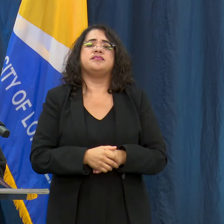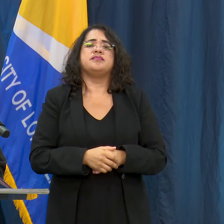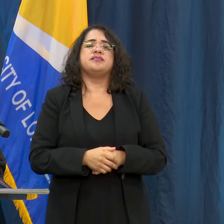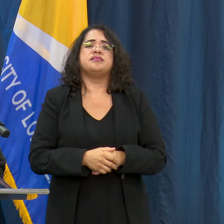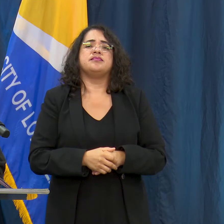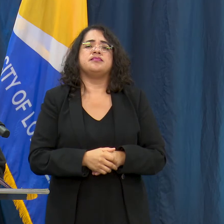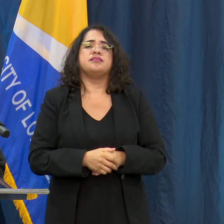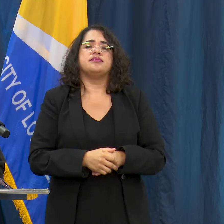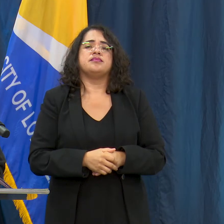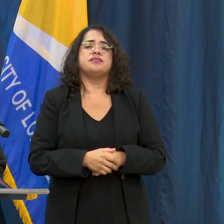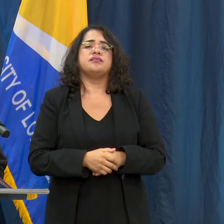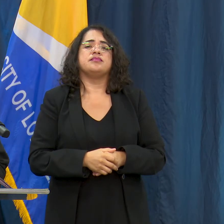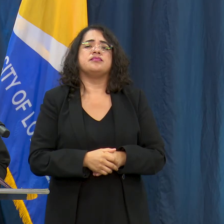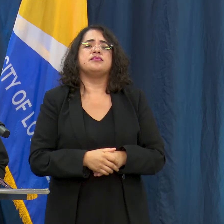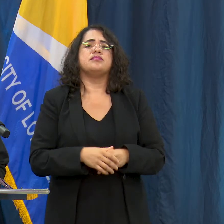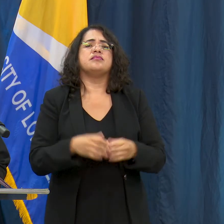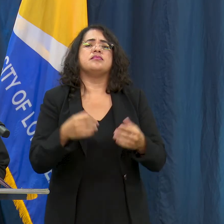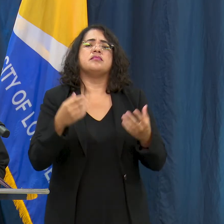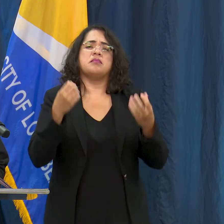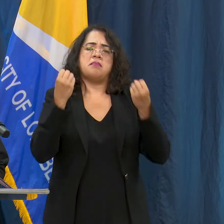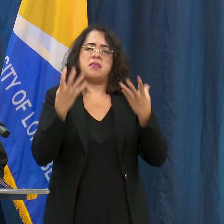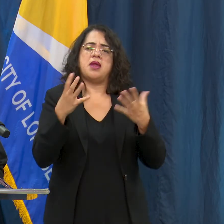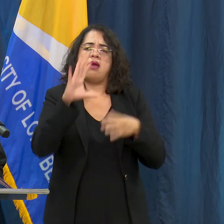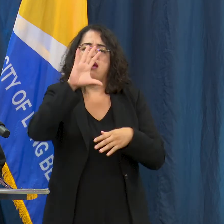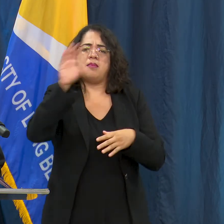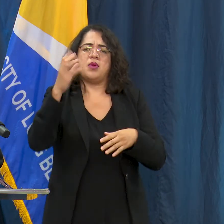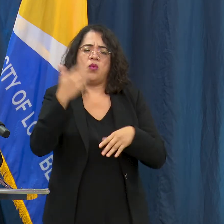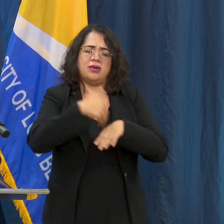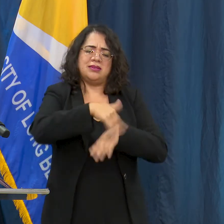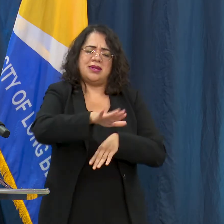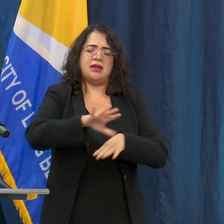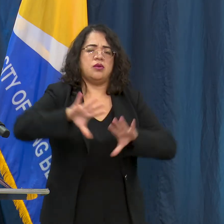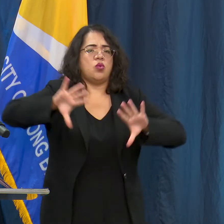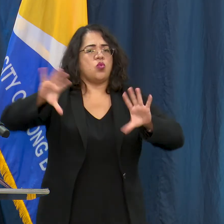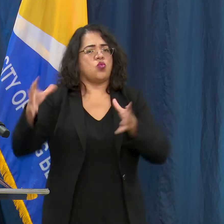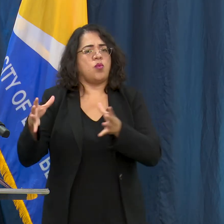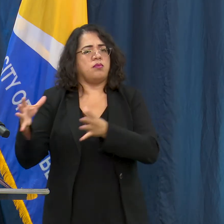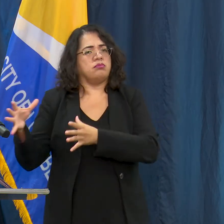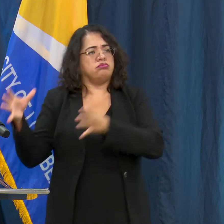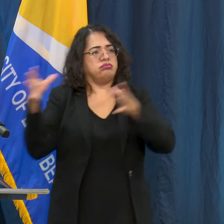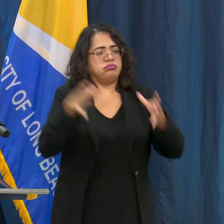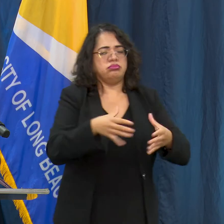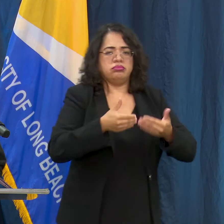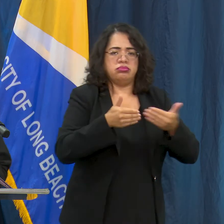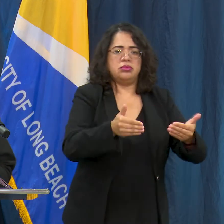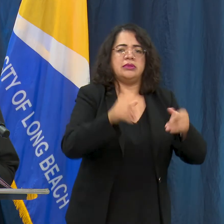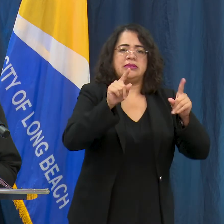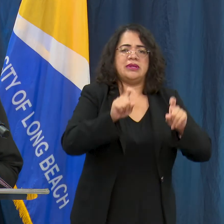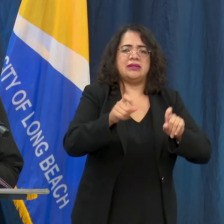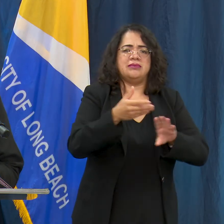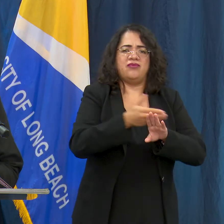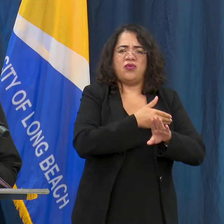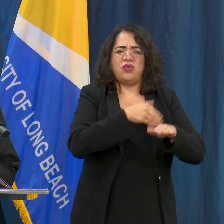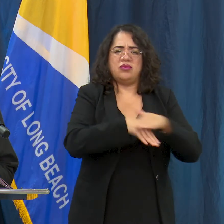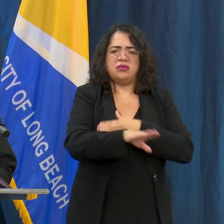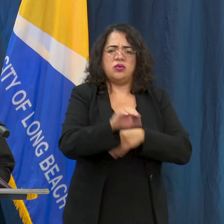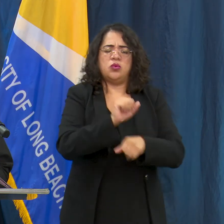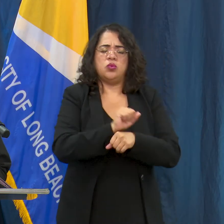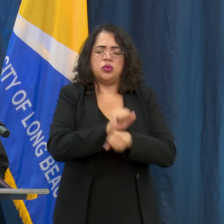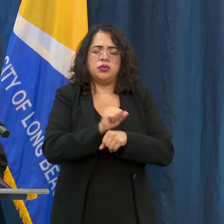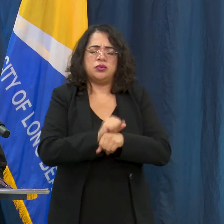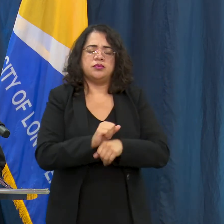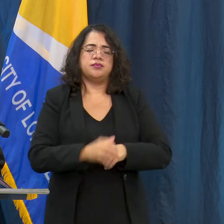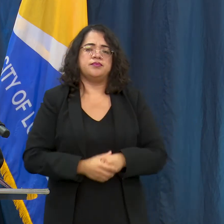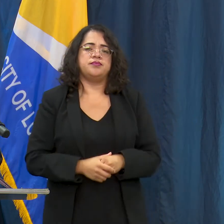de prueba, que algunos de los empleadores están pidiéndole a los empleados que tomen unas pruebas